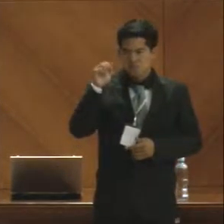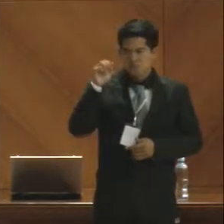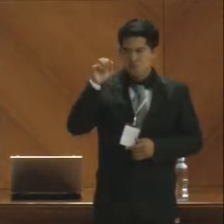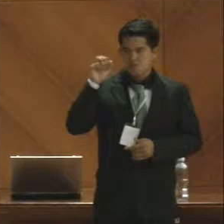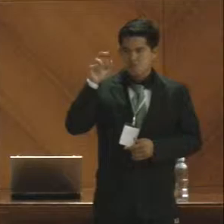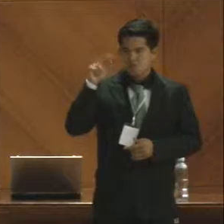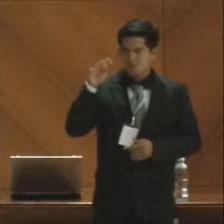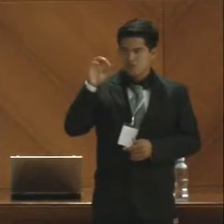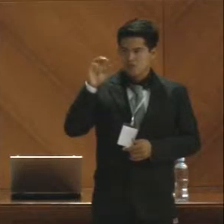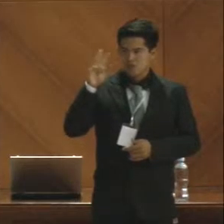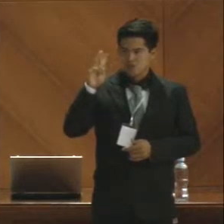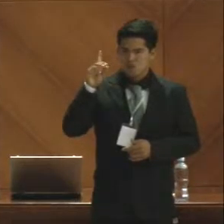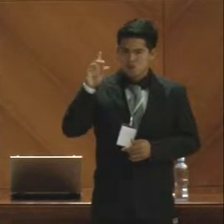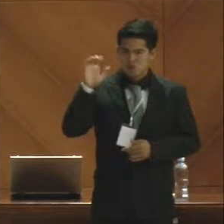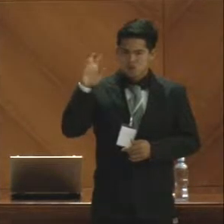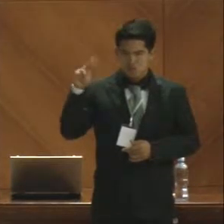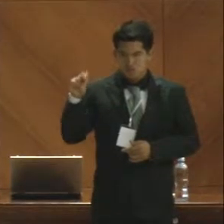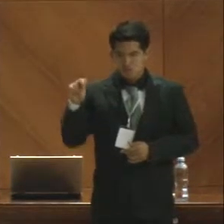No.